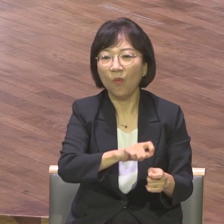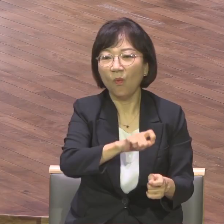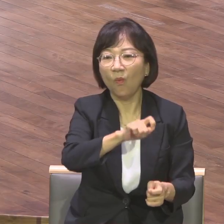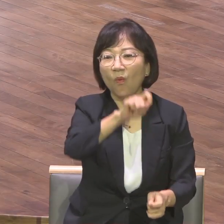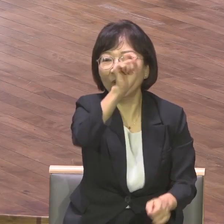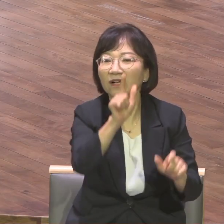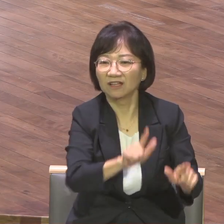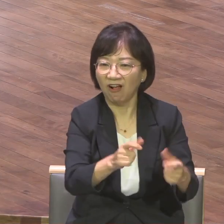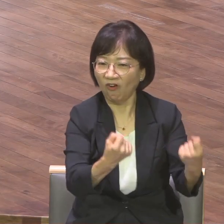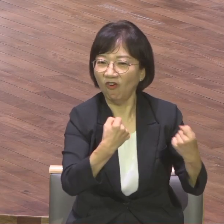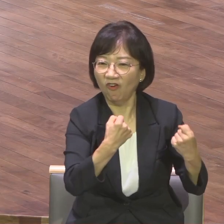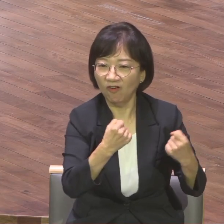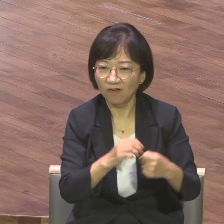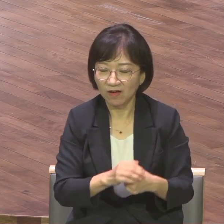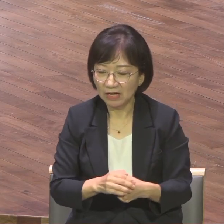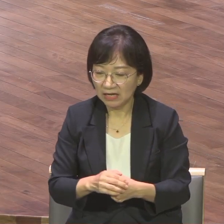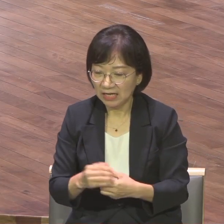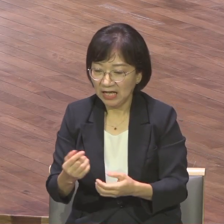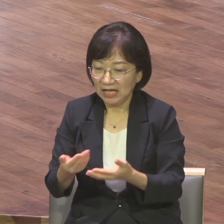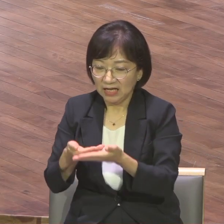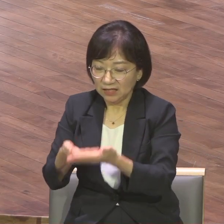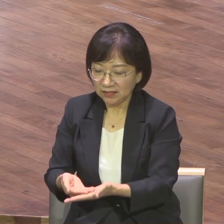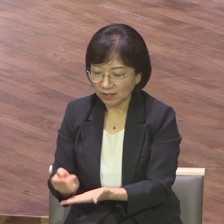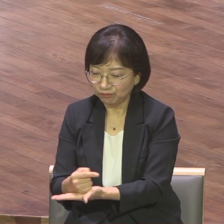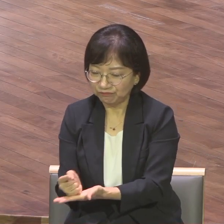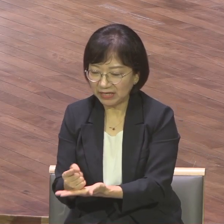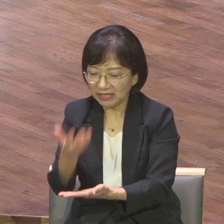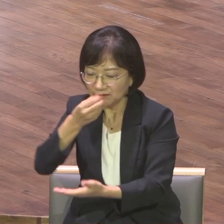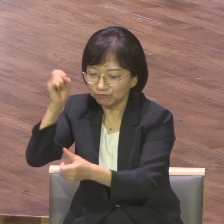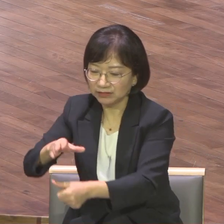더 오래 살고 건강하대.